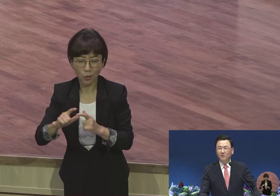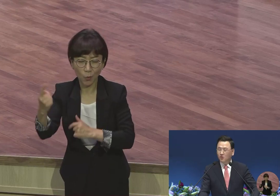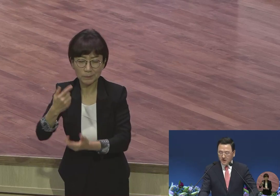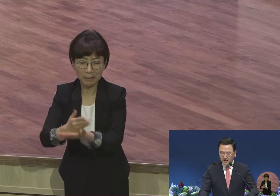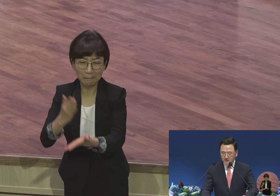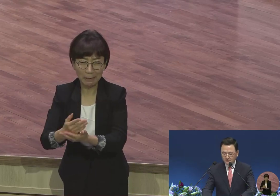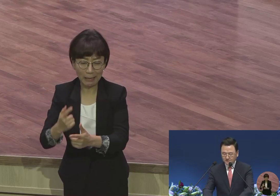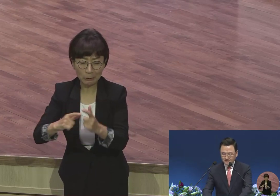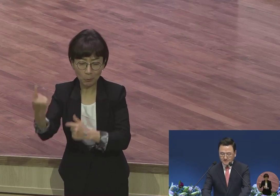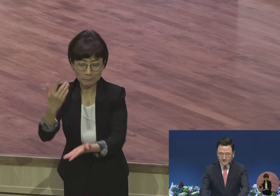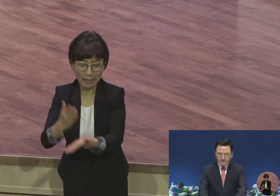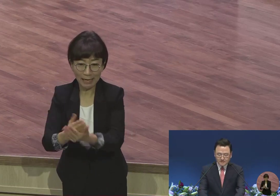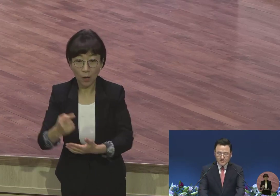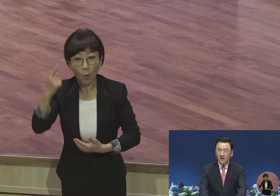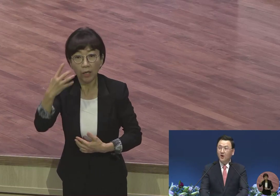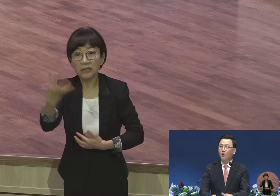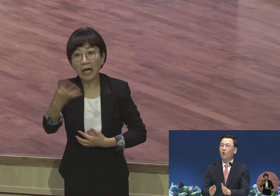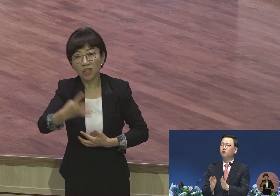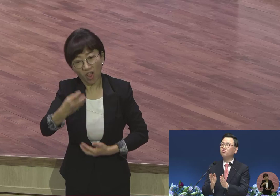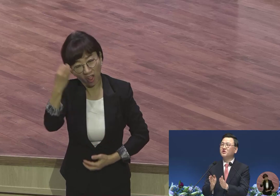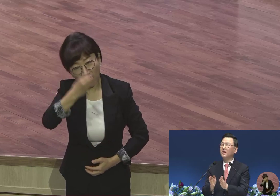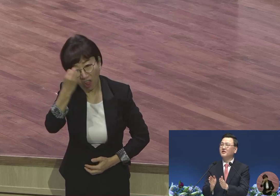야, 참 교만하죠.